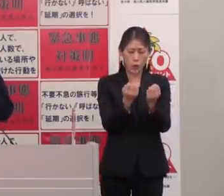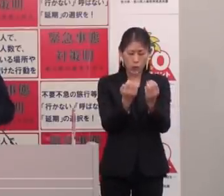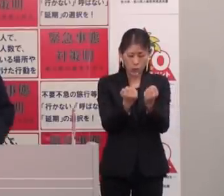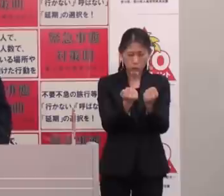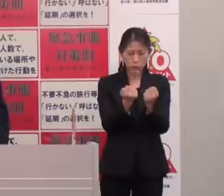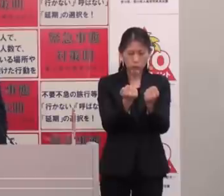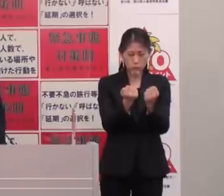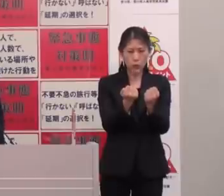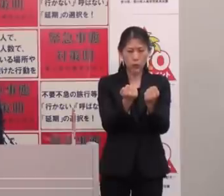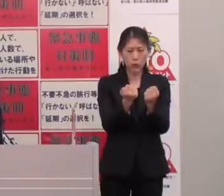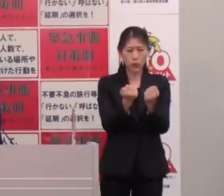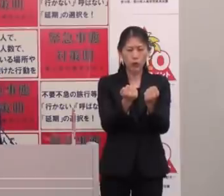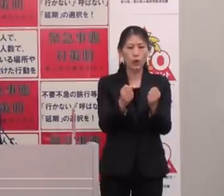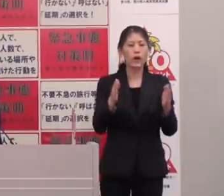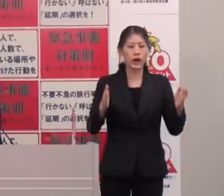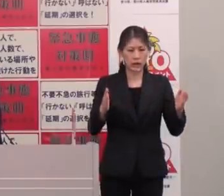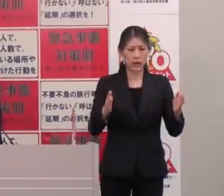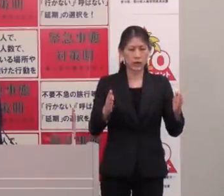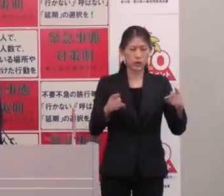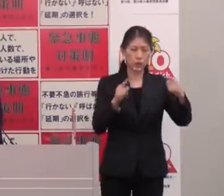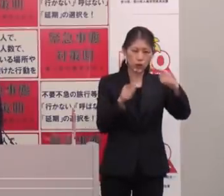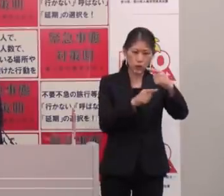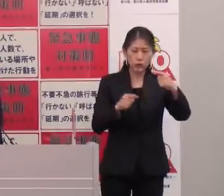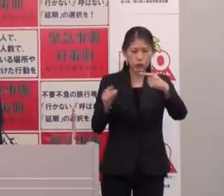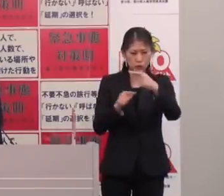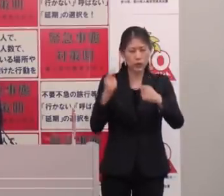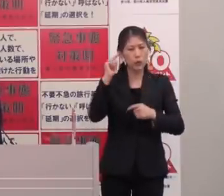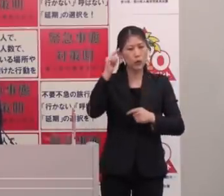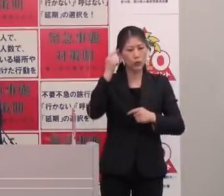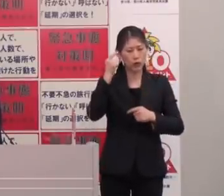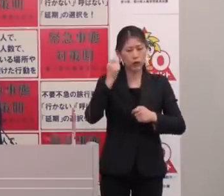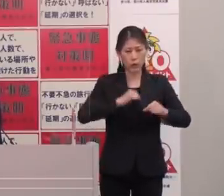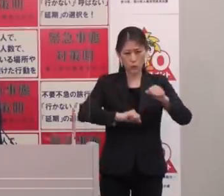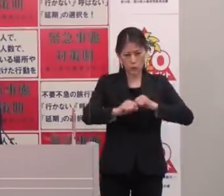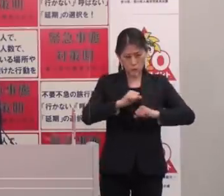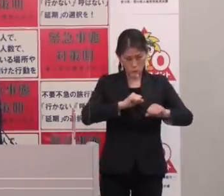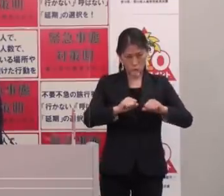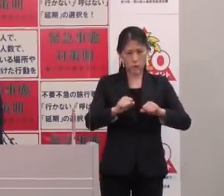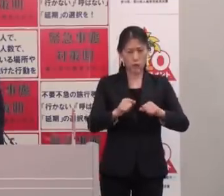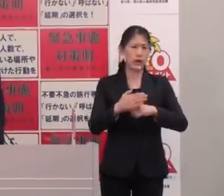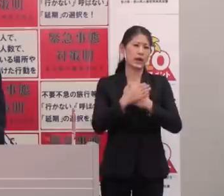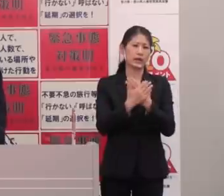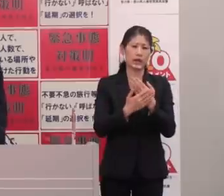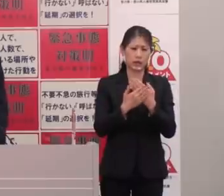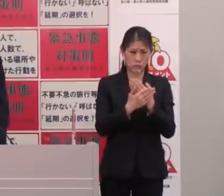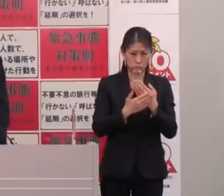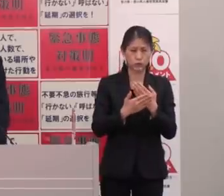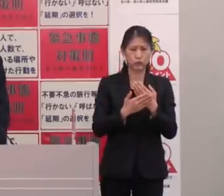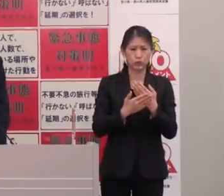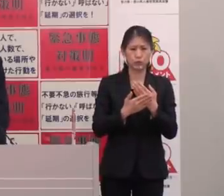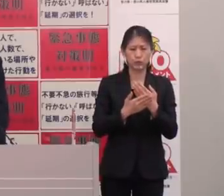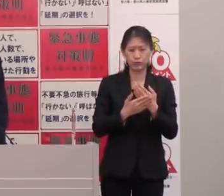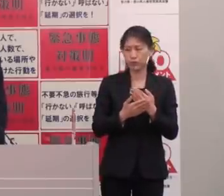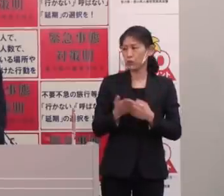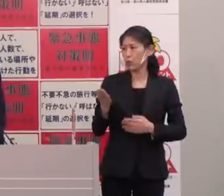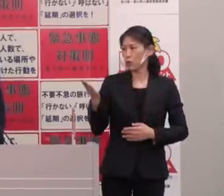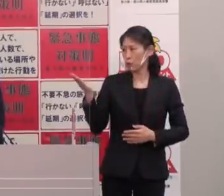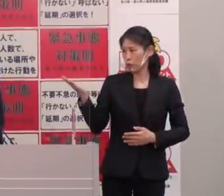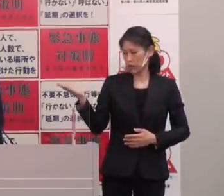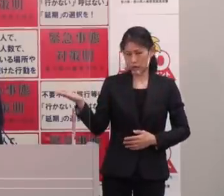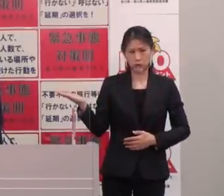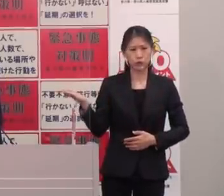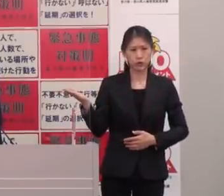の行動が非常に大切になってきております。このこちらのパネルに重ね